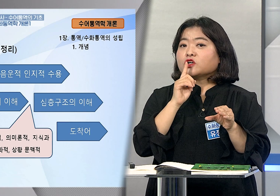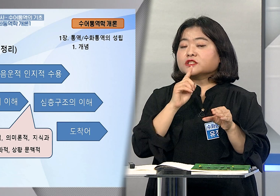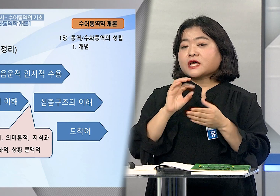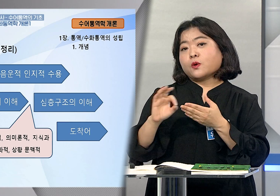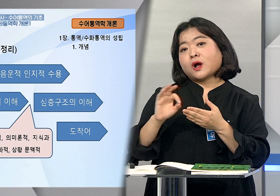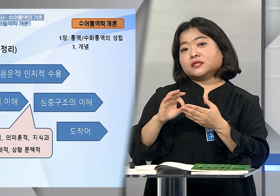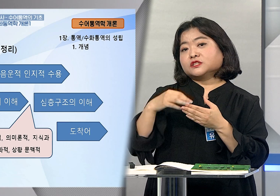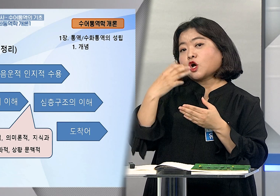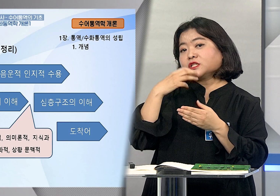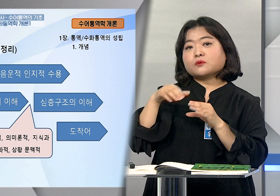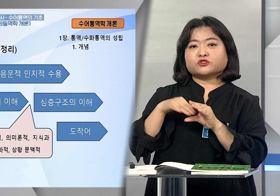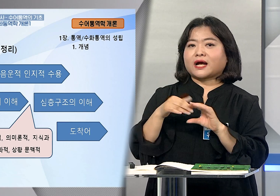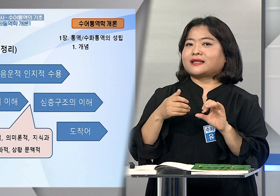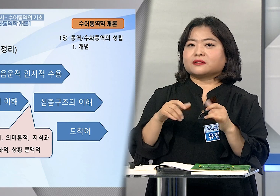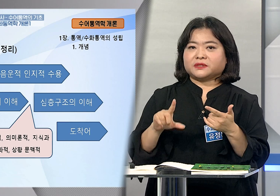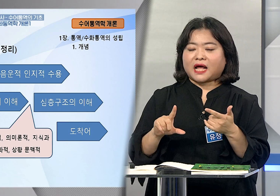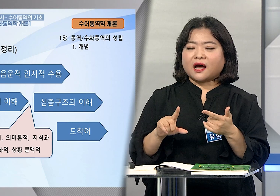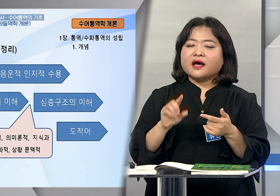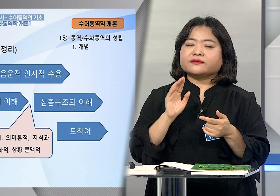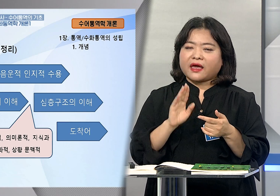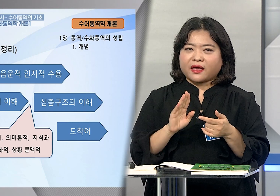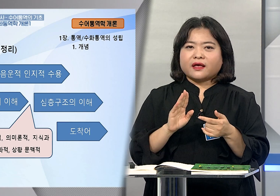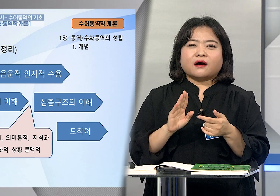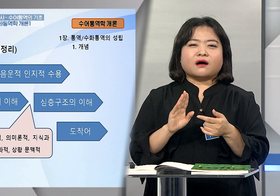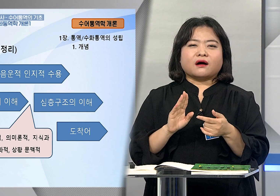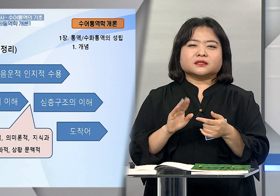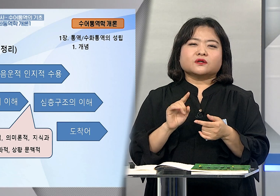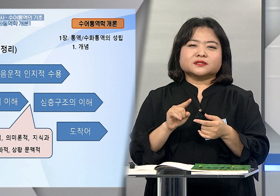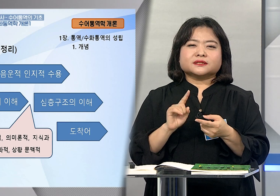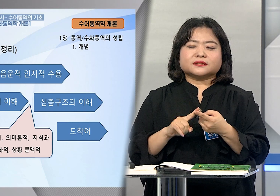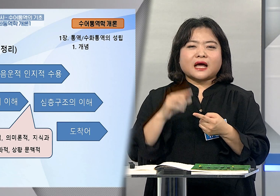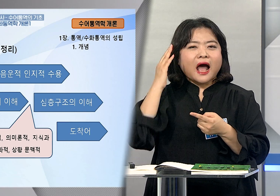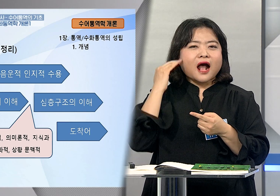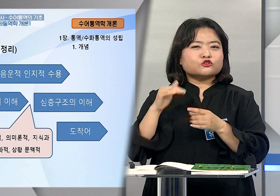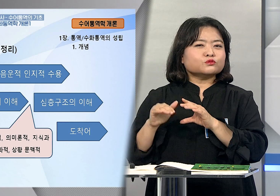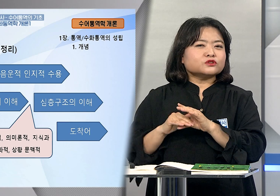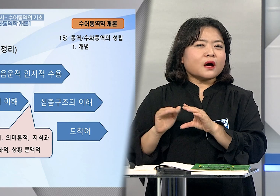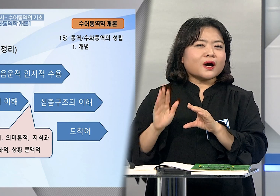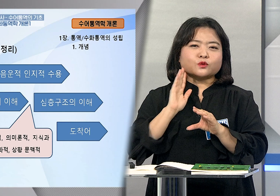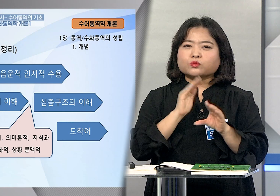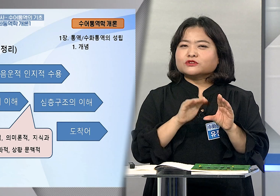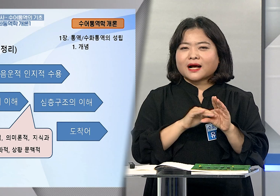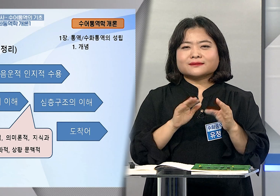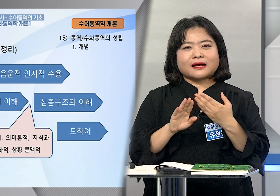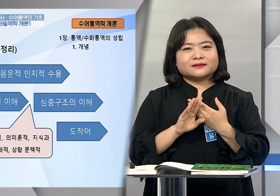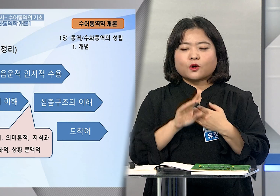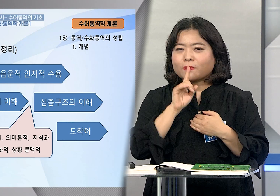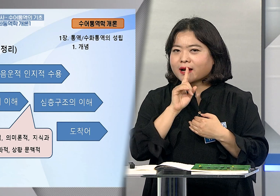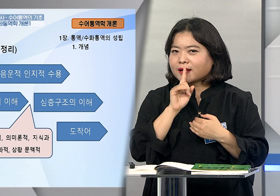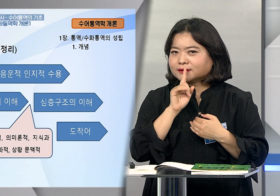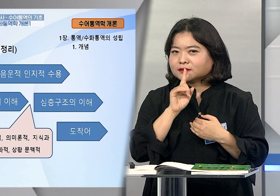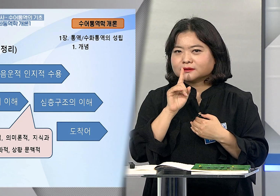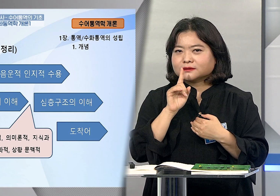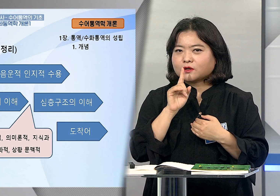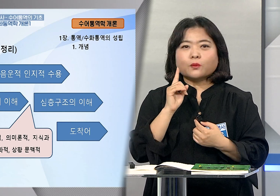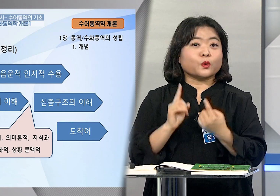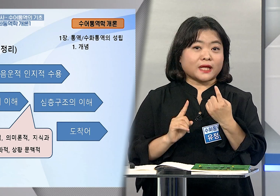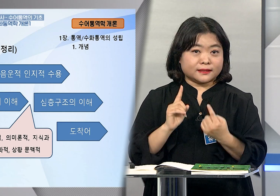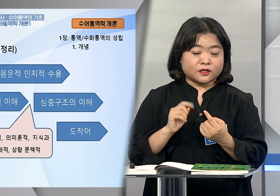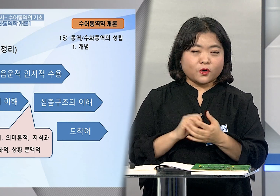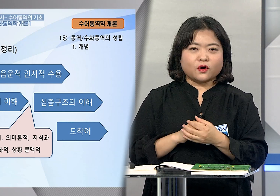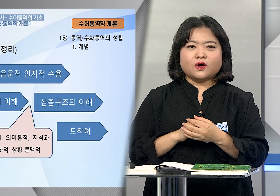음성 언어를 사용하는 청인의 문화가 다릅니다. 네, 이것은 한국 문화와 농문화가 다르다고